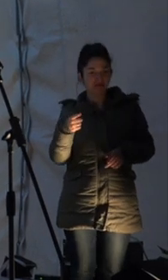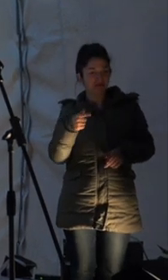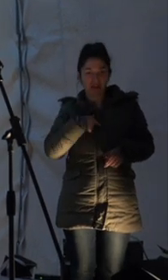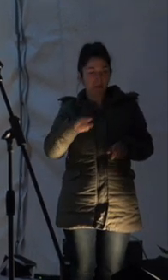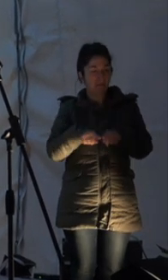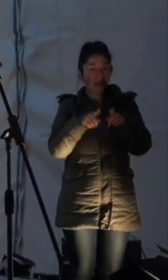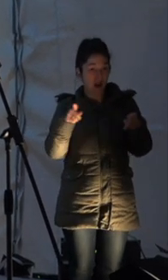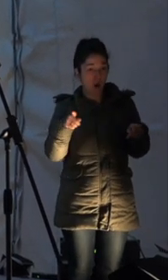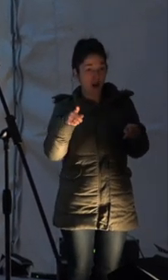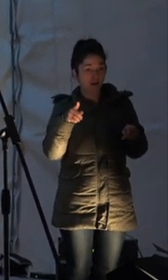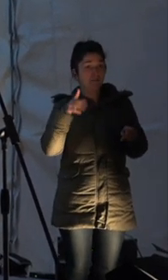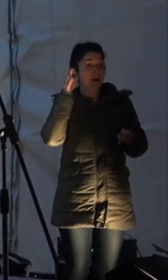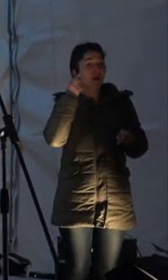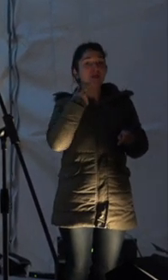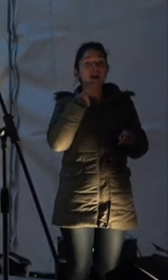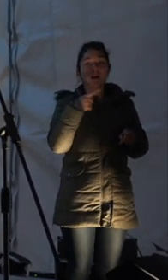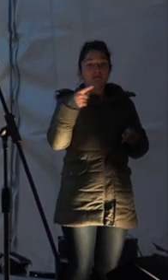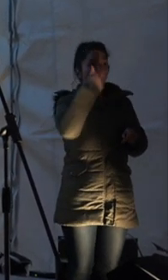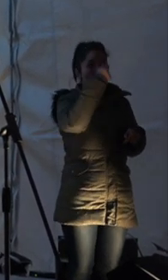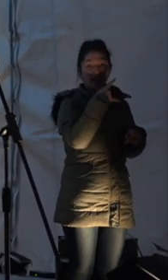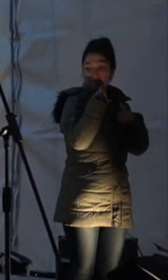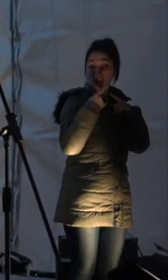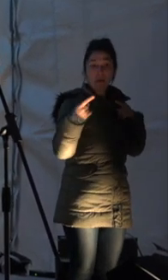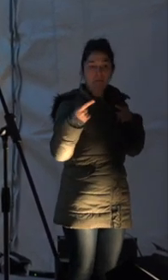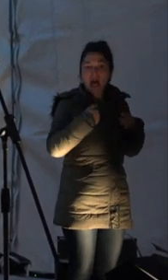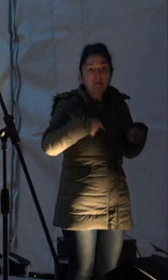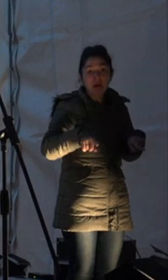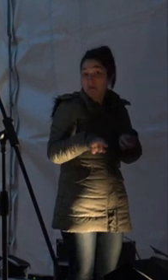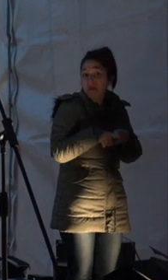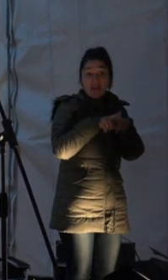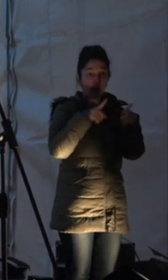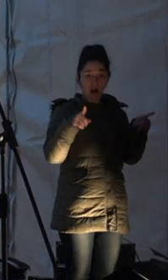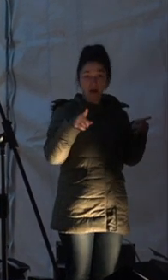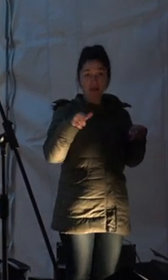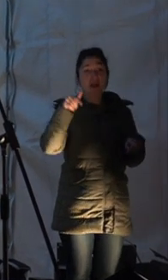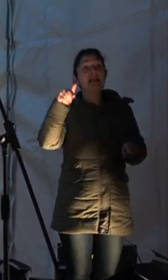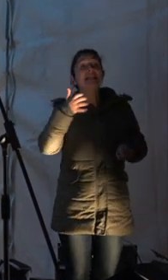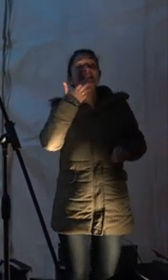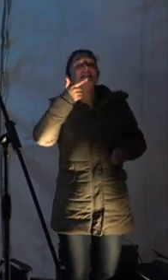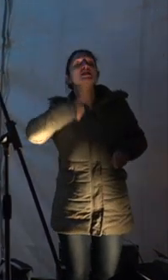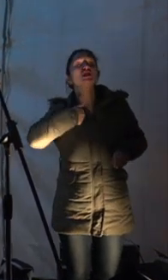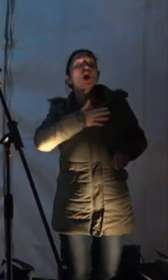amarla hasta la desesperación, pero sin su consentimiento.